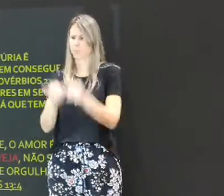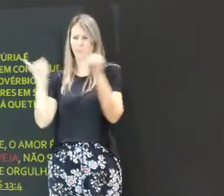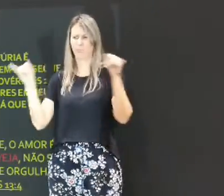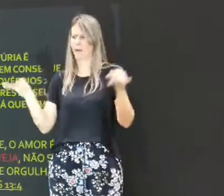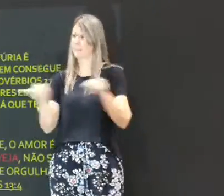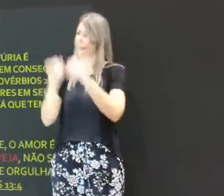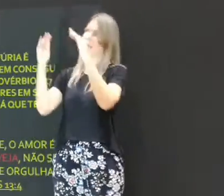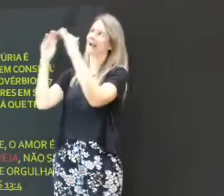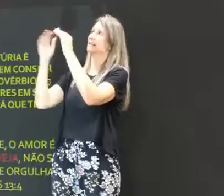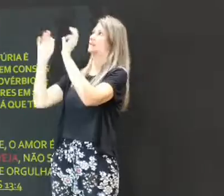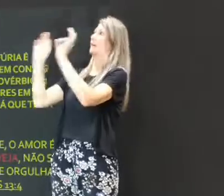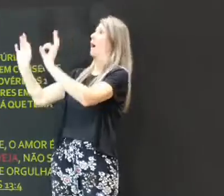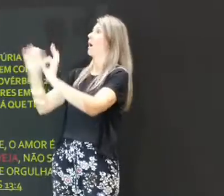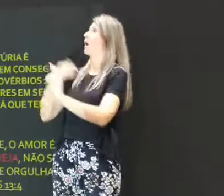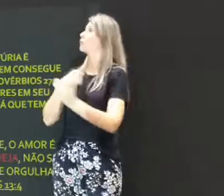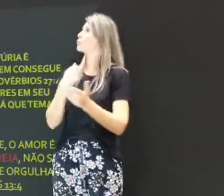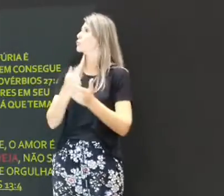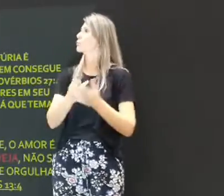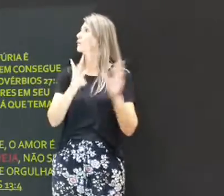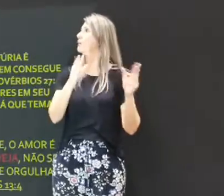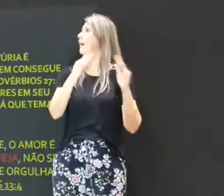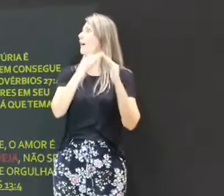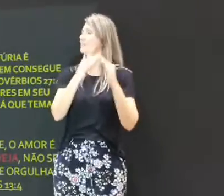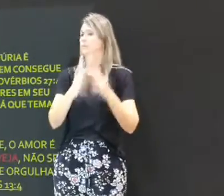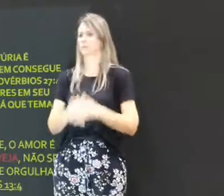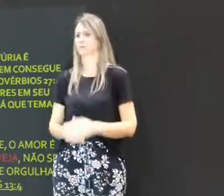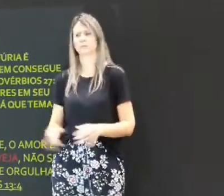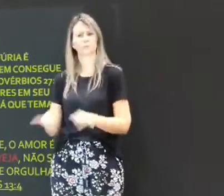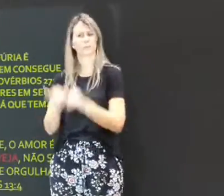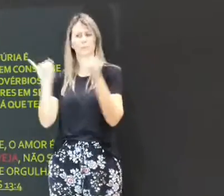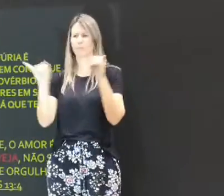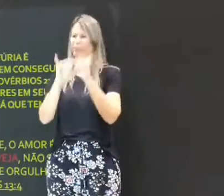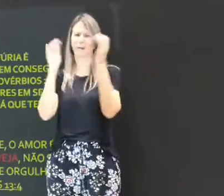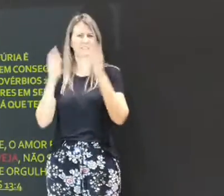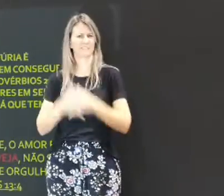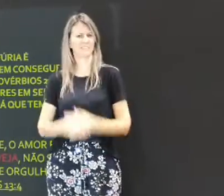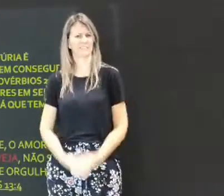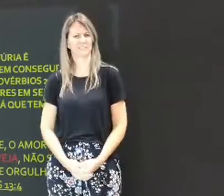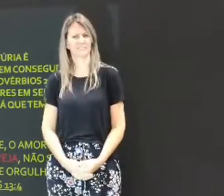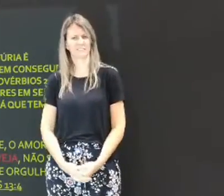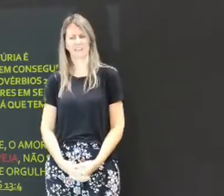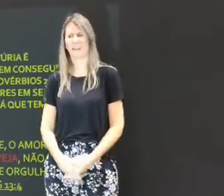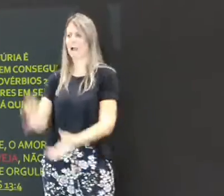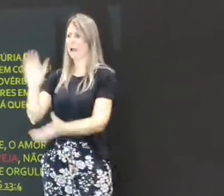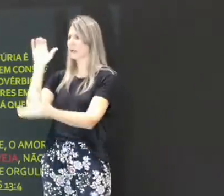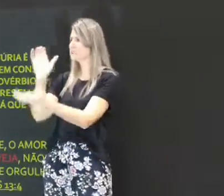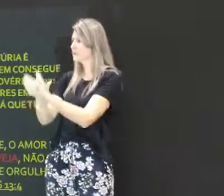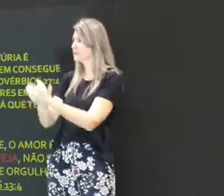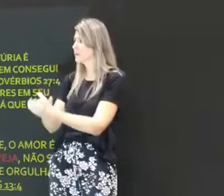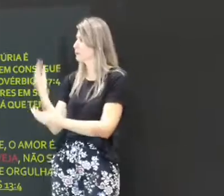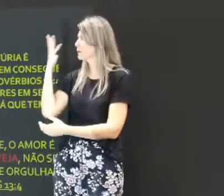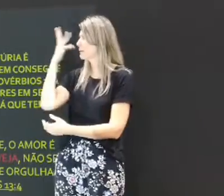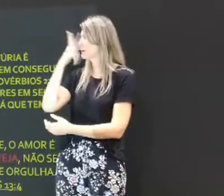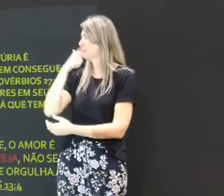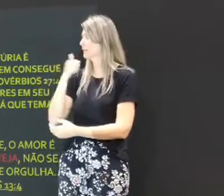Que bobagem. Ai, é uma casa linda, eu vou comprar uma casa igual. Isso é bobagem. Ai, casamento